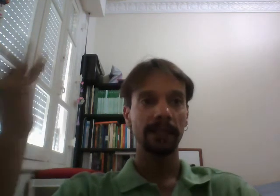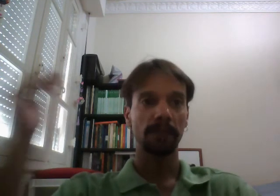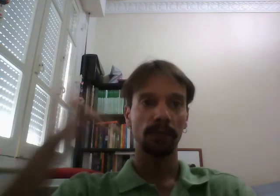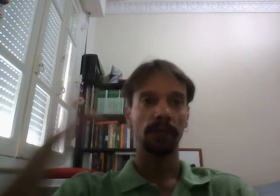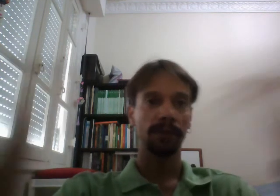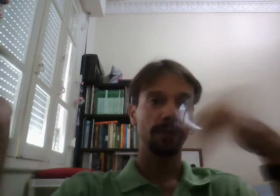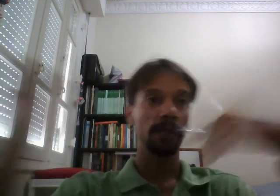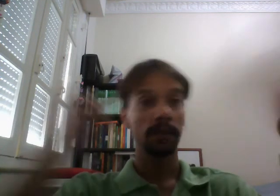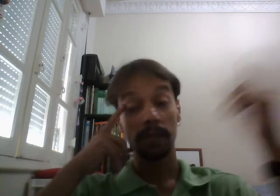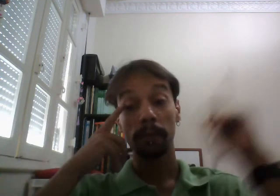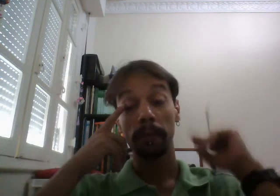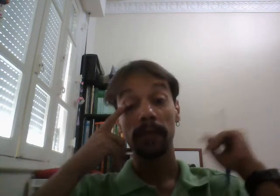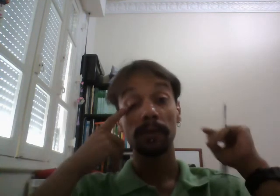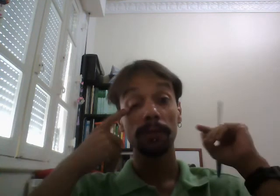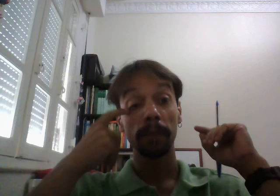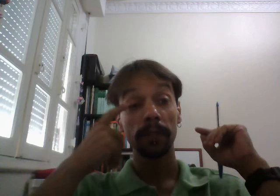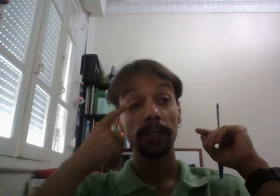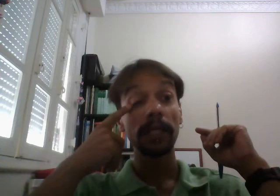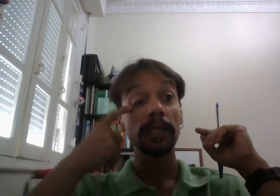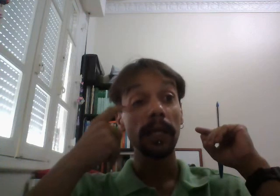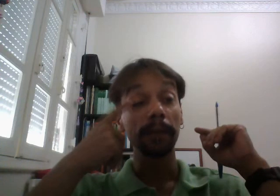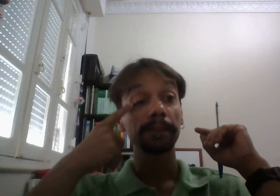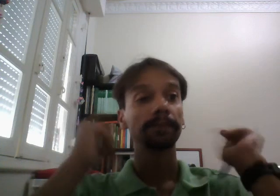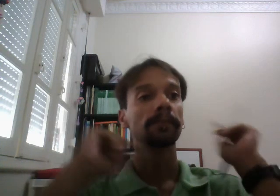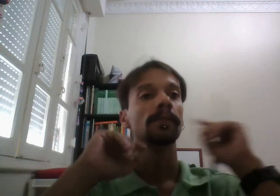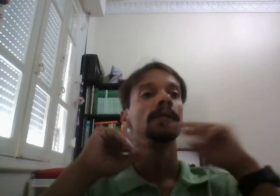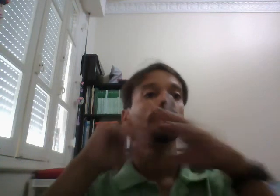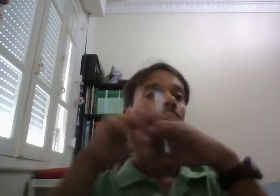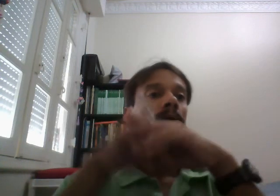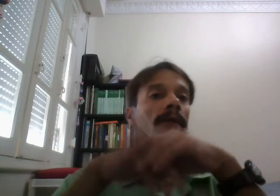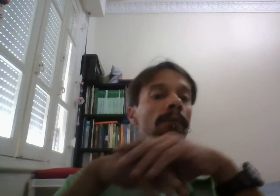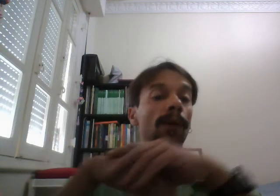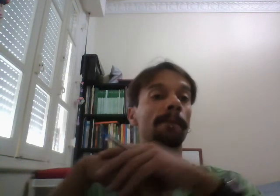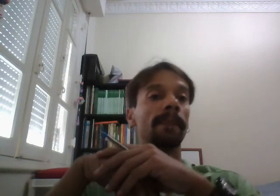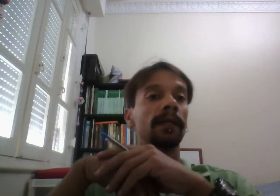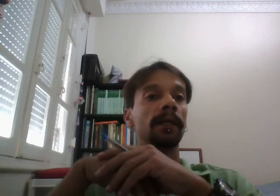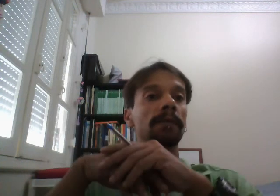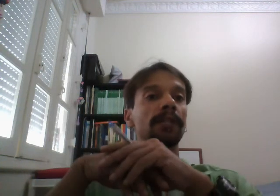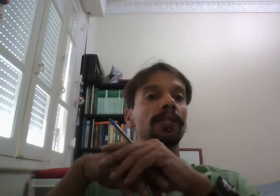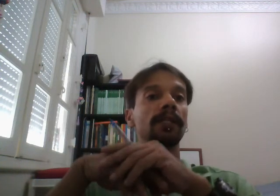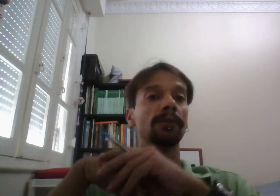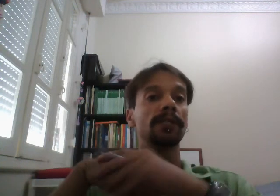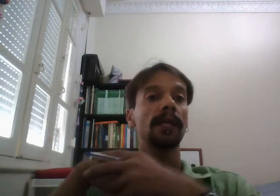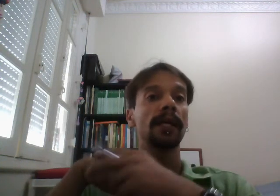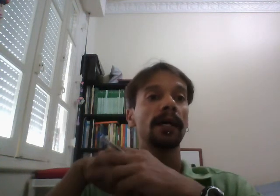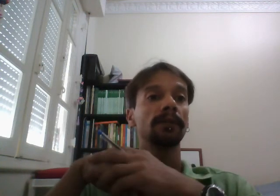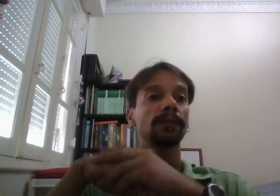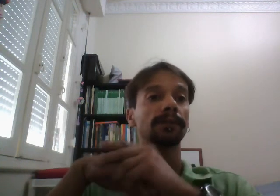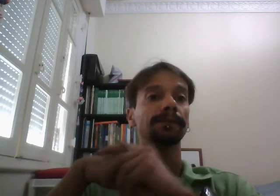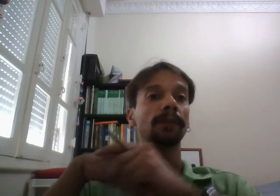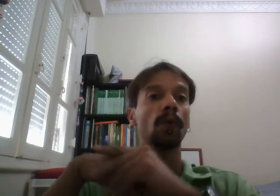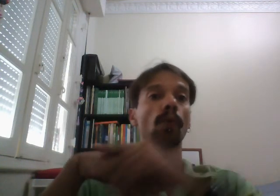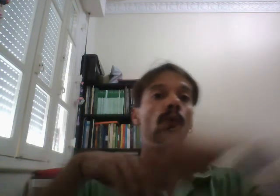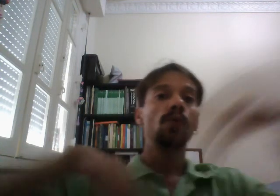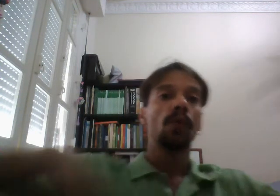gametas masculino e feminino dessa população de plantinhas aí. Bom, imagine dois alelos, um com